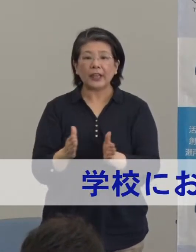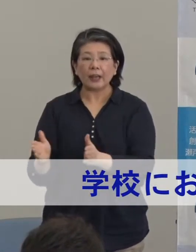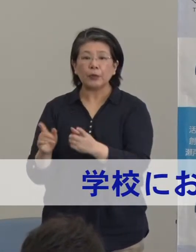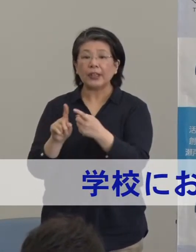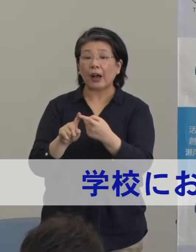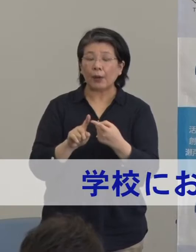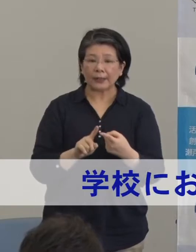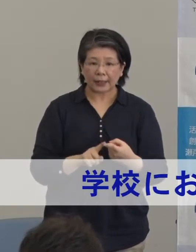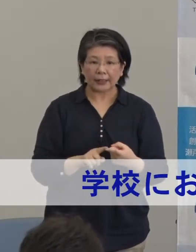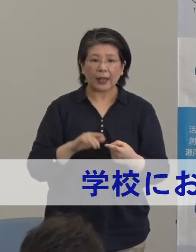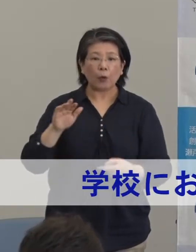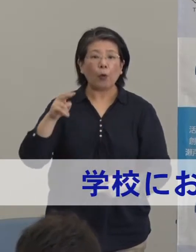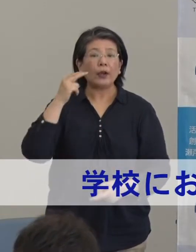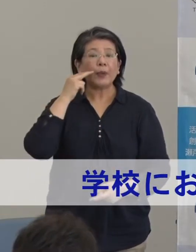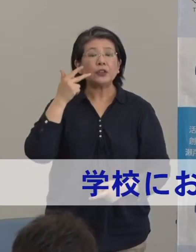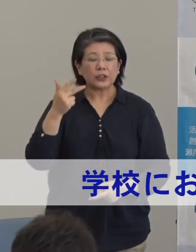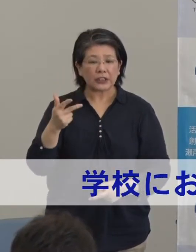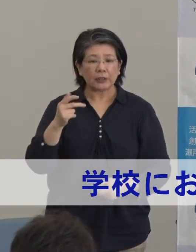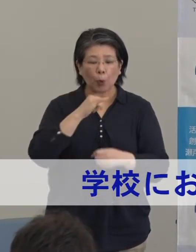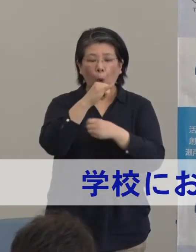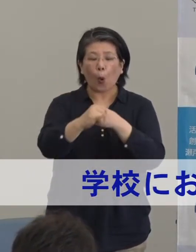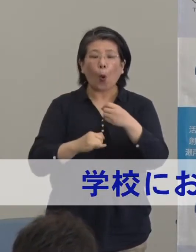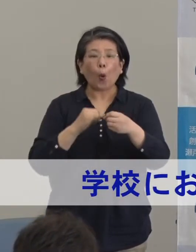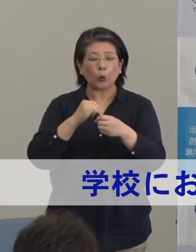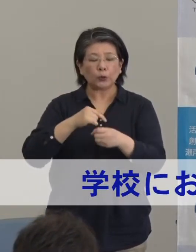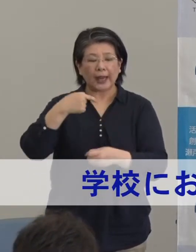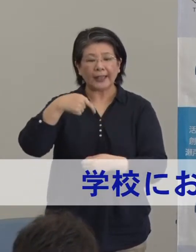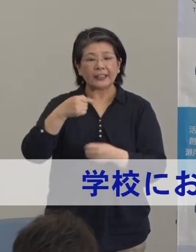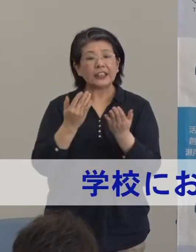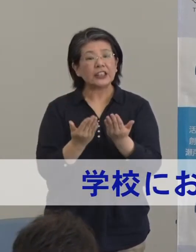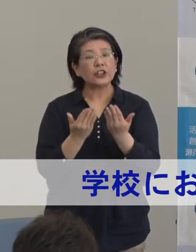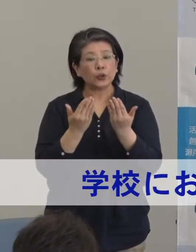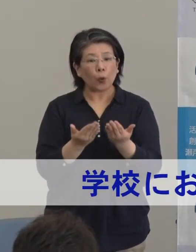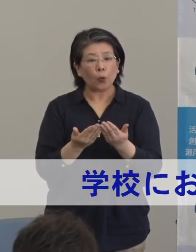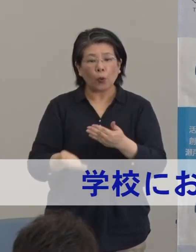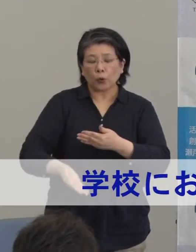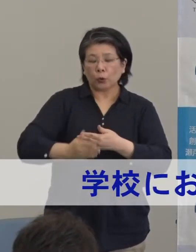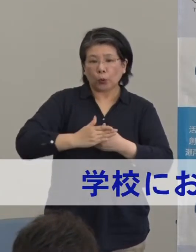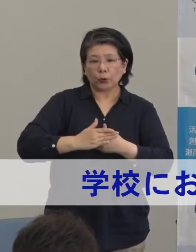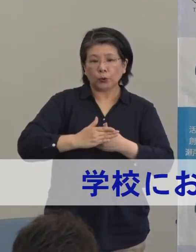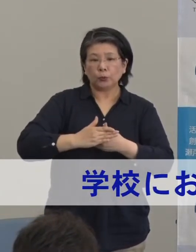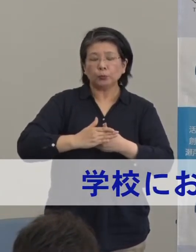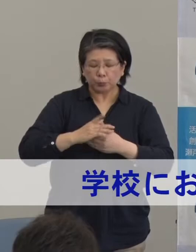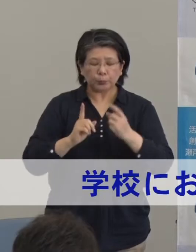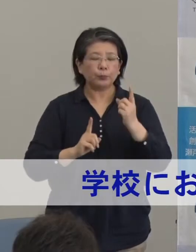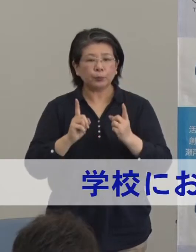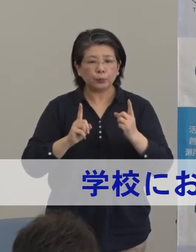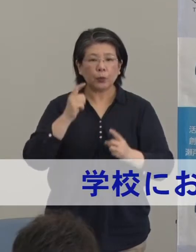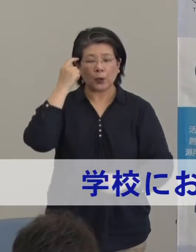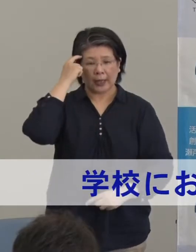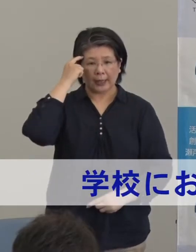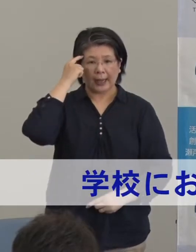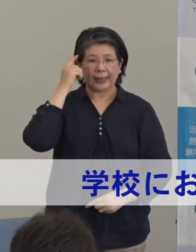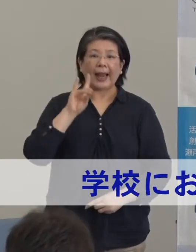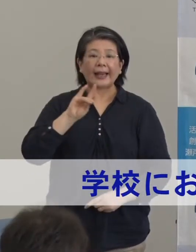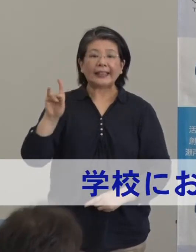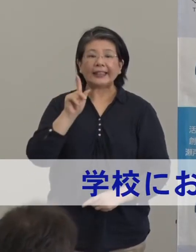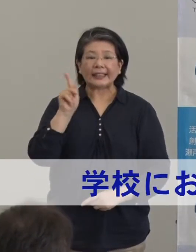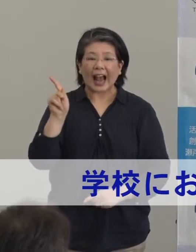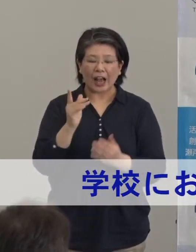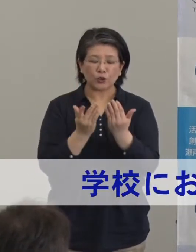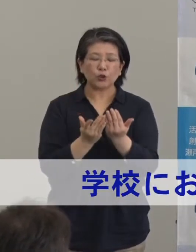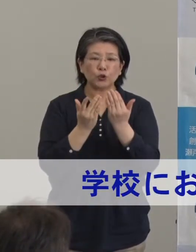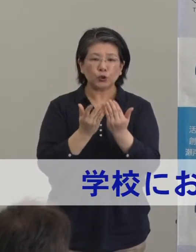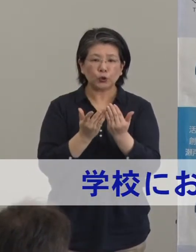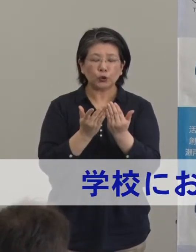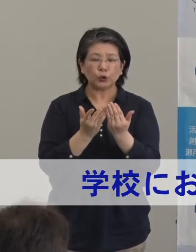市におきましてもオンライン授業の導入というものを見据えてまいりたいというふうに思っております。で、まあ、ギガスクール構想といいますのが、